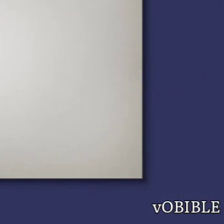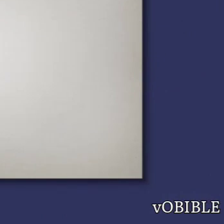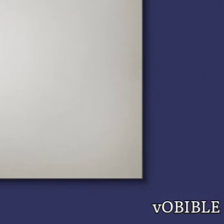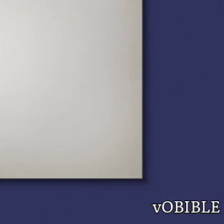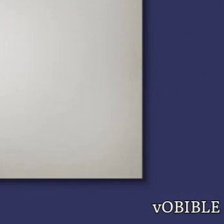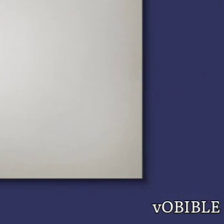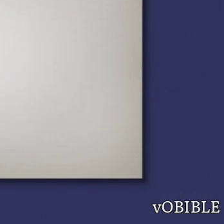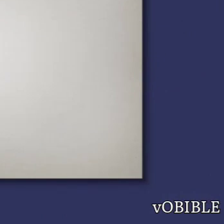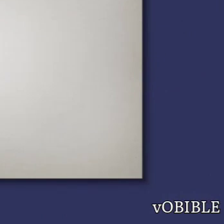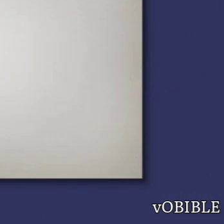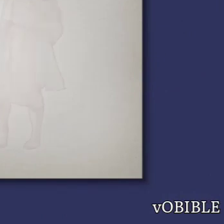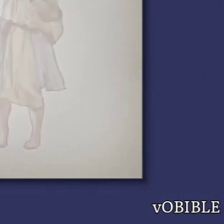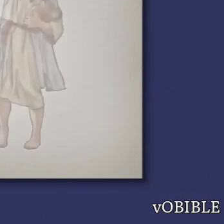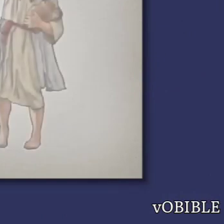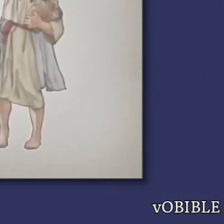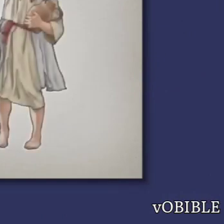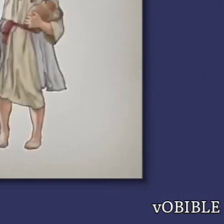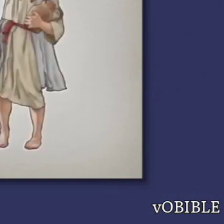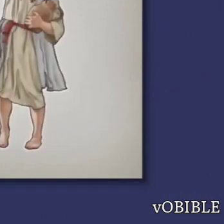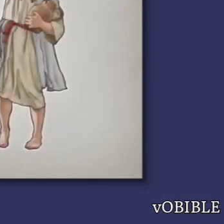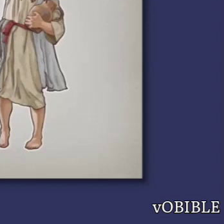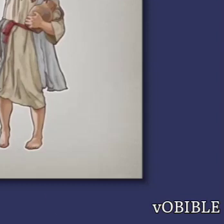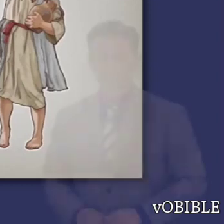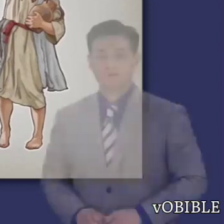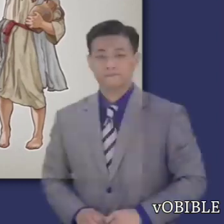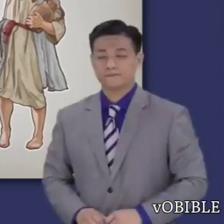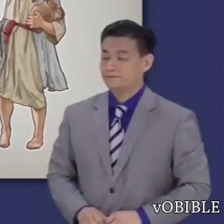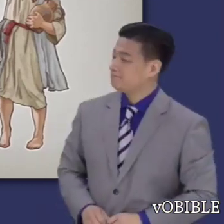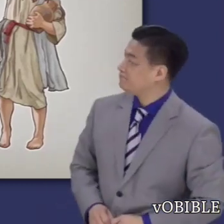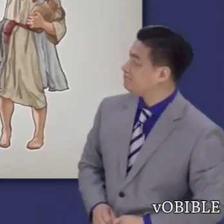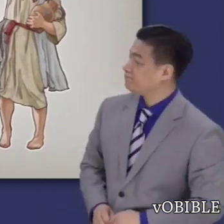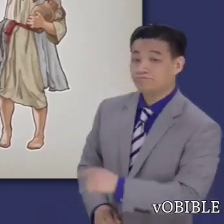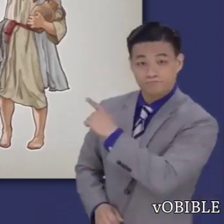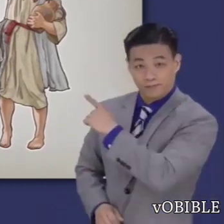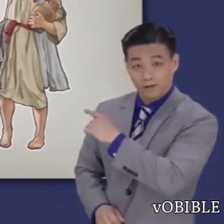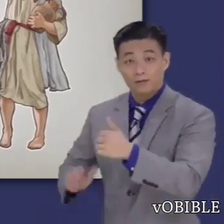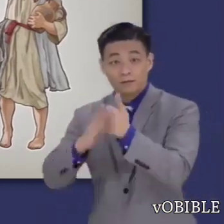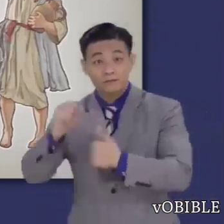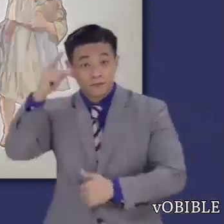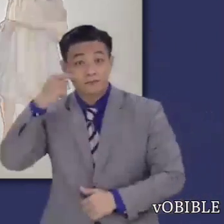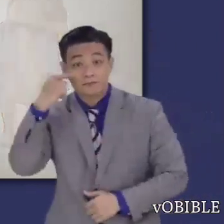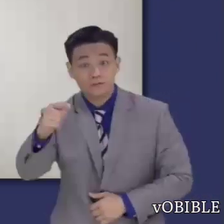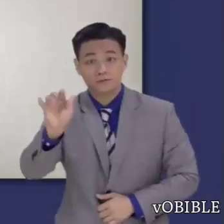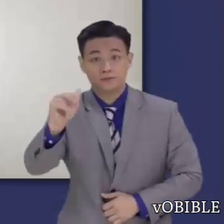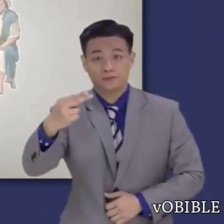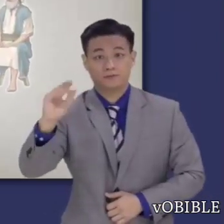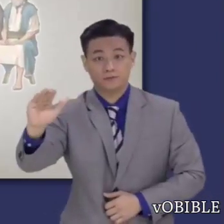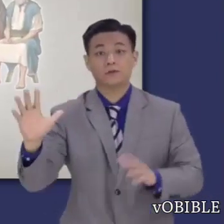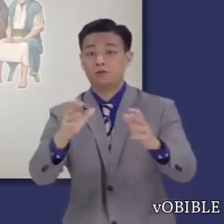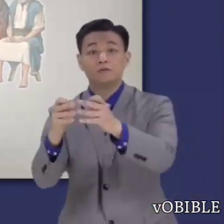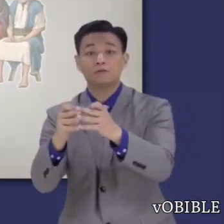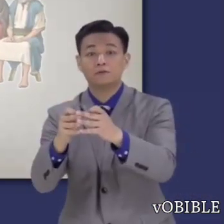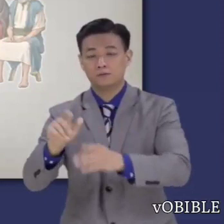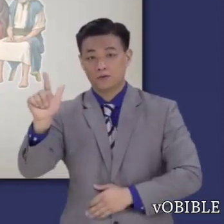第四章，以弗所的基督徒受到劝告，要改变以往的行径，除掉旧品格，并且学